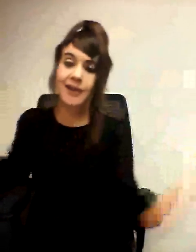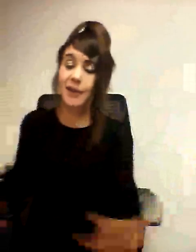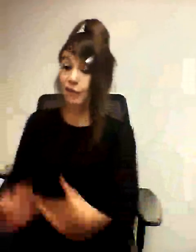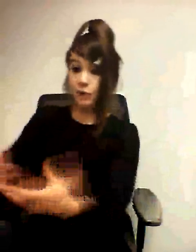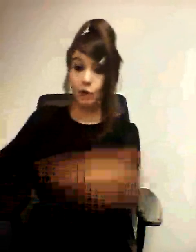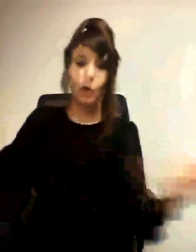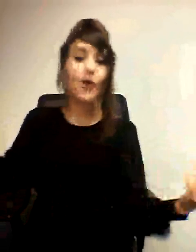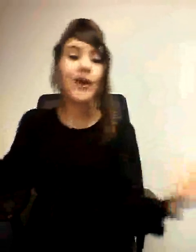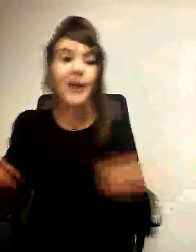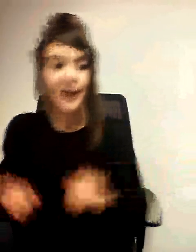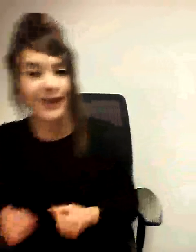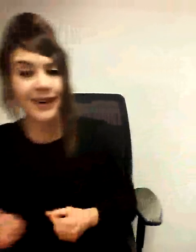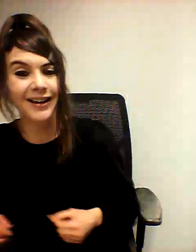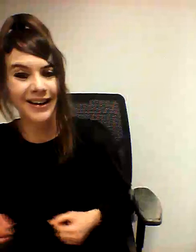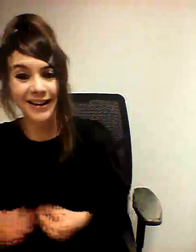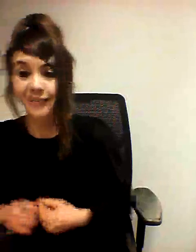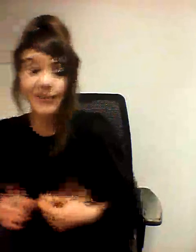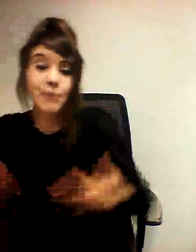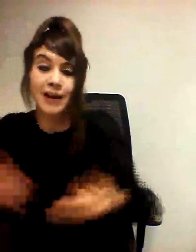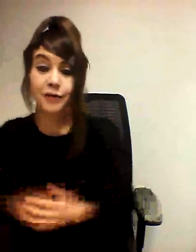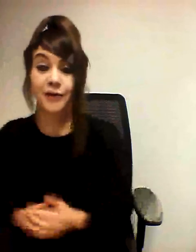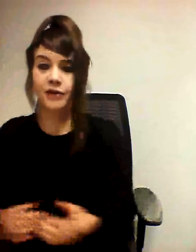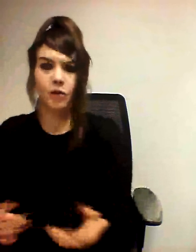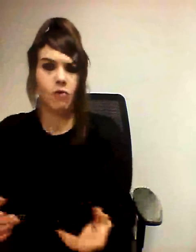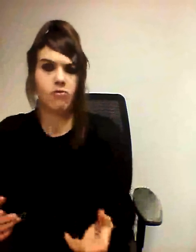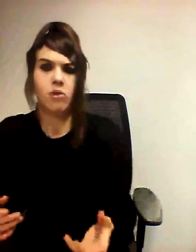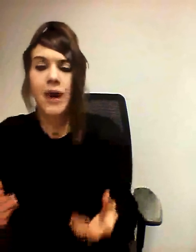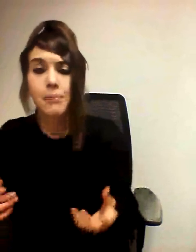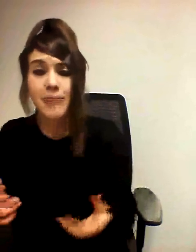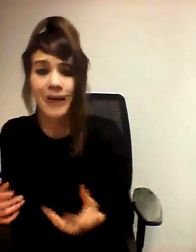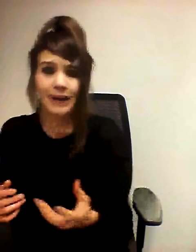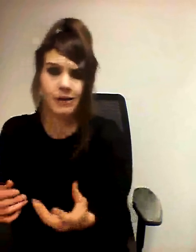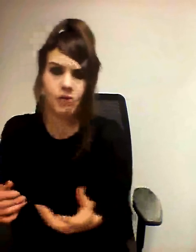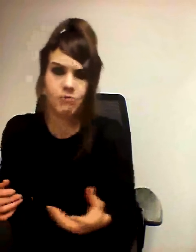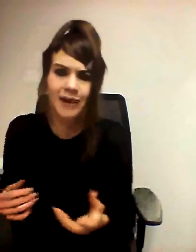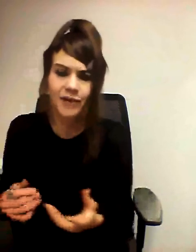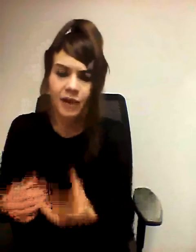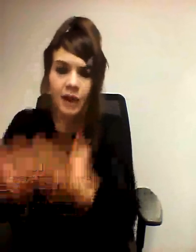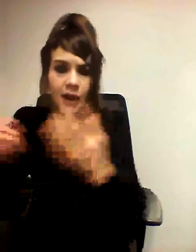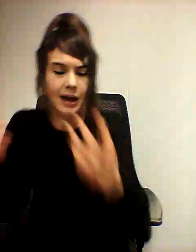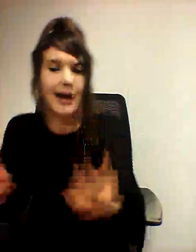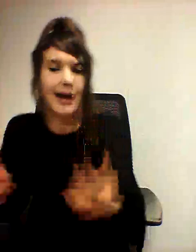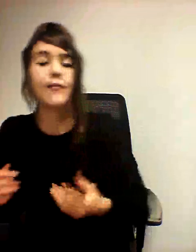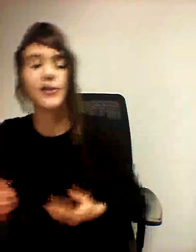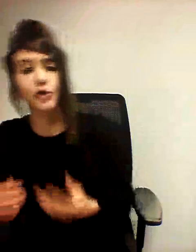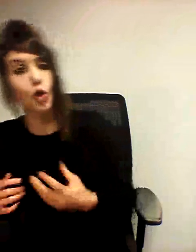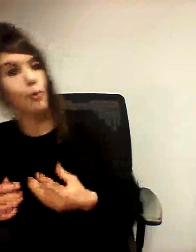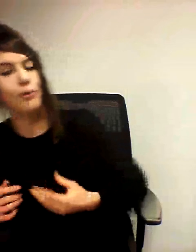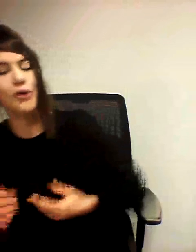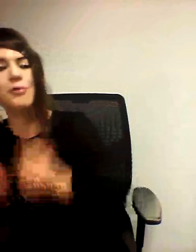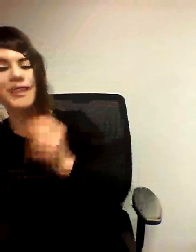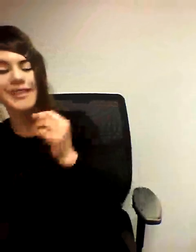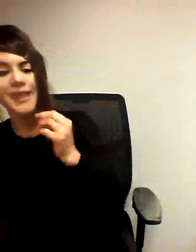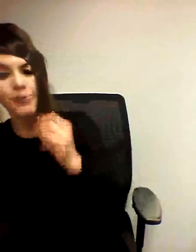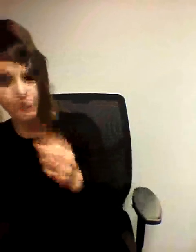en spiergroei niet plaatsvinden, ook al heb jij regelmatig eiwitten opgenomen in jouw